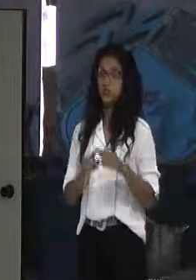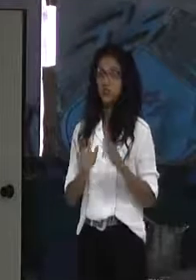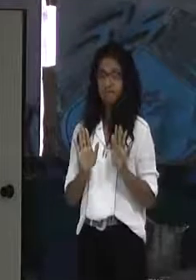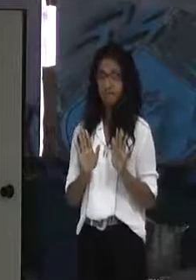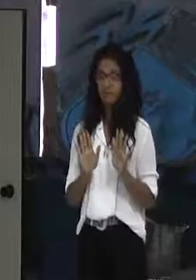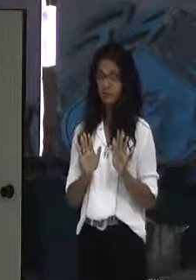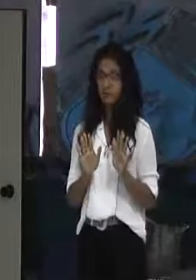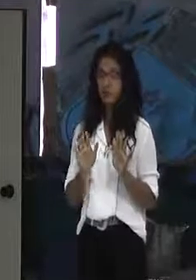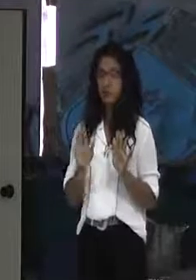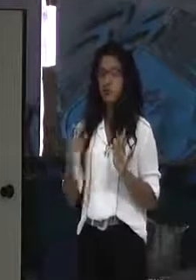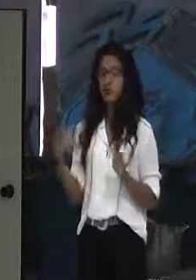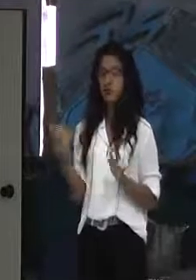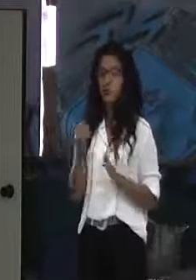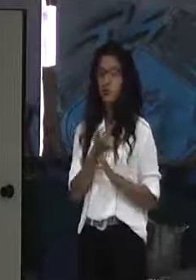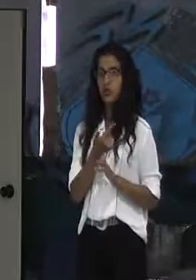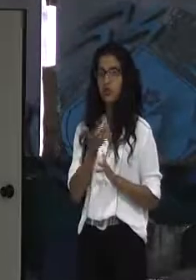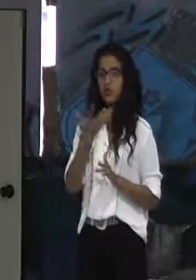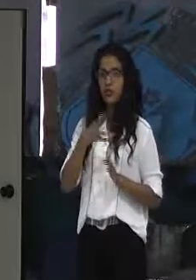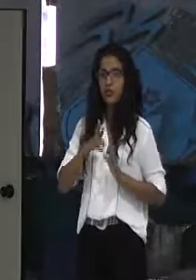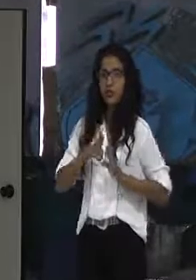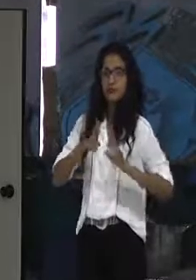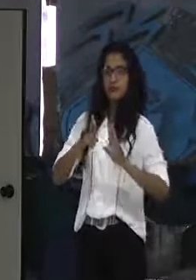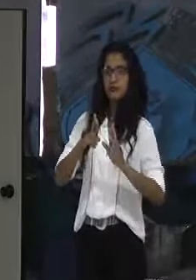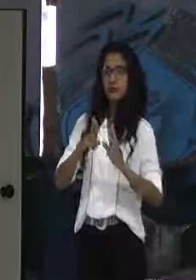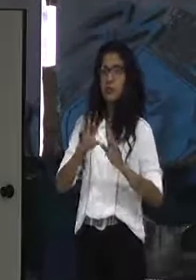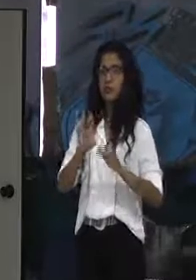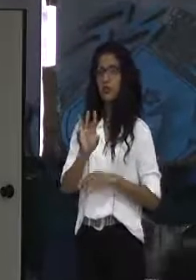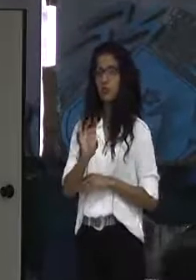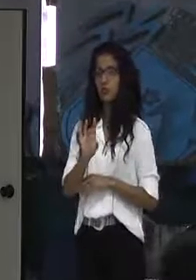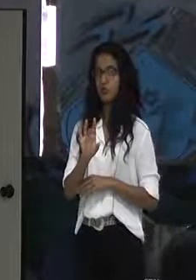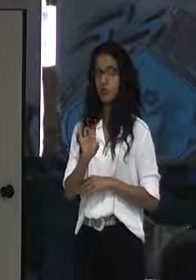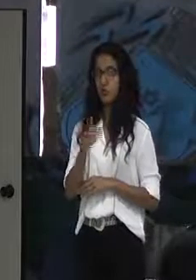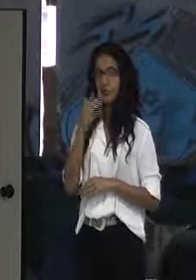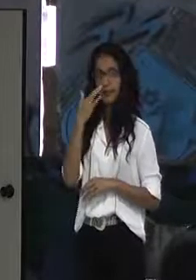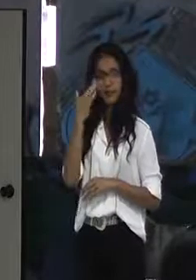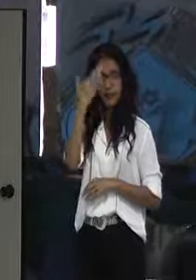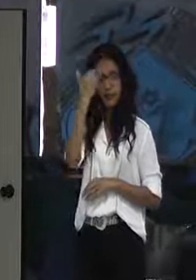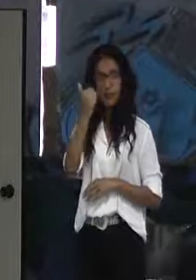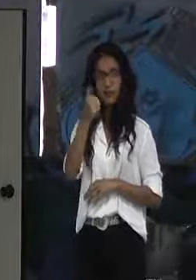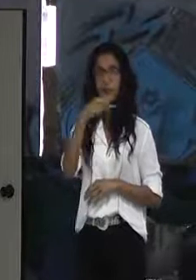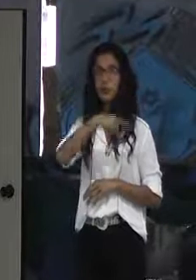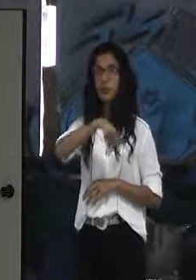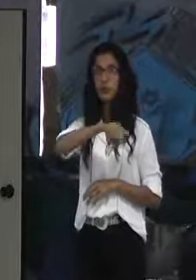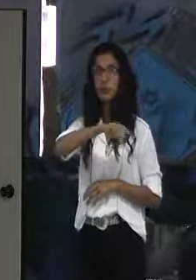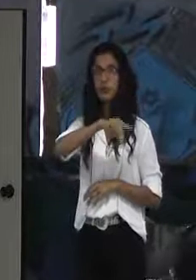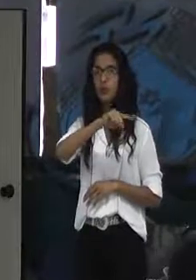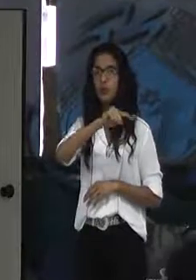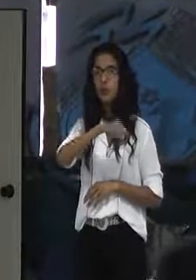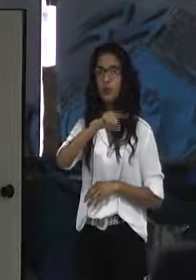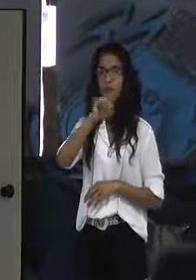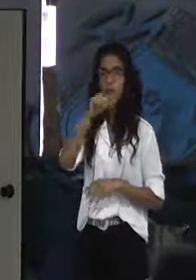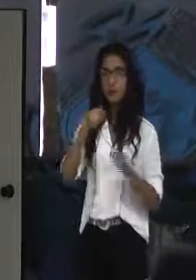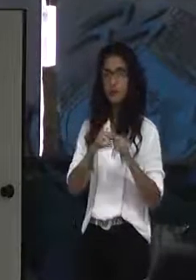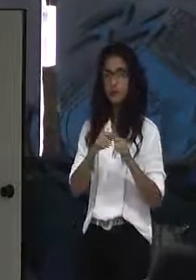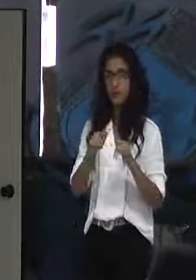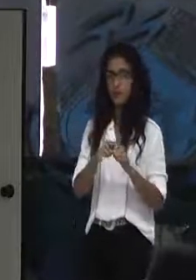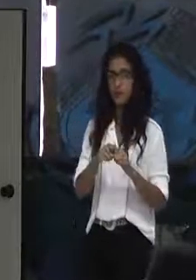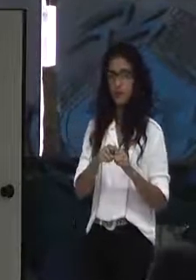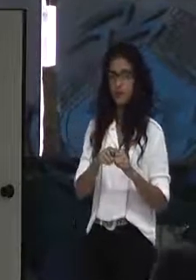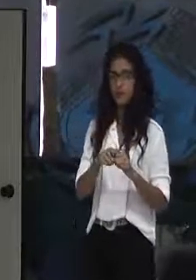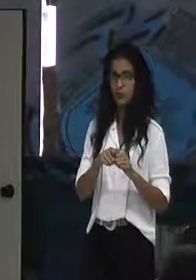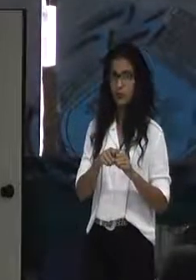nós não estávamos agorando que tudo ia dar errado. Estava muito claro que aquela forma que foi feito, né? Estava